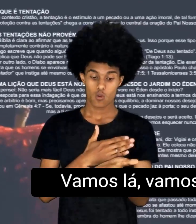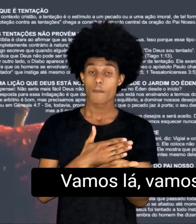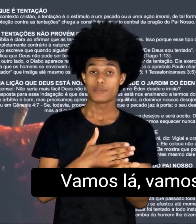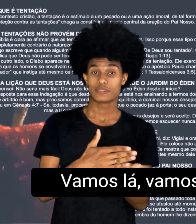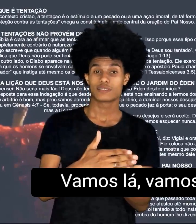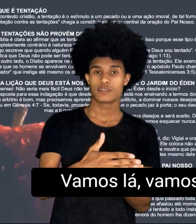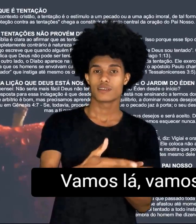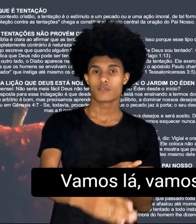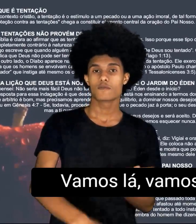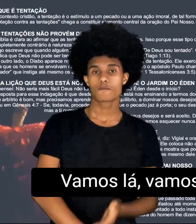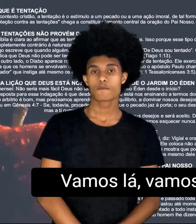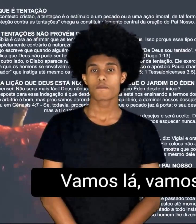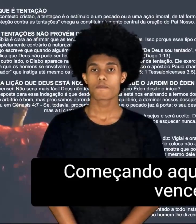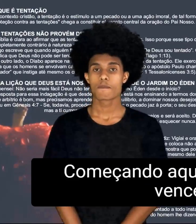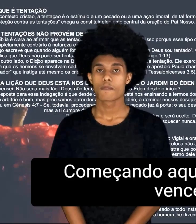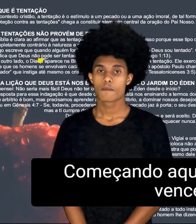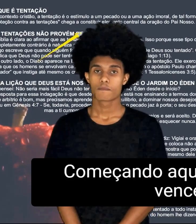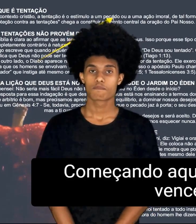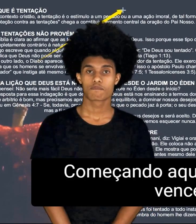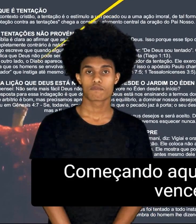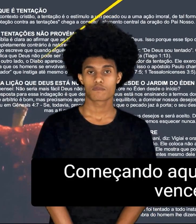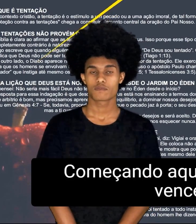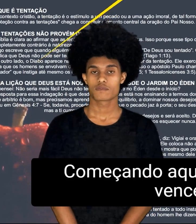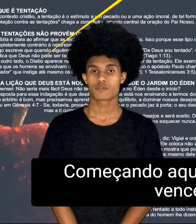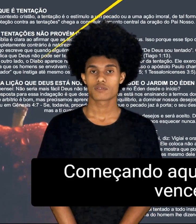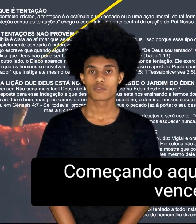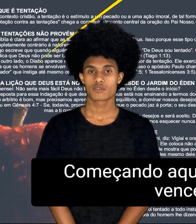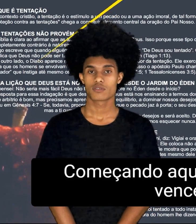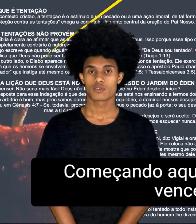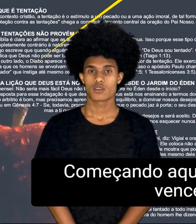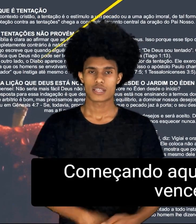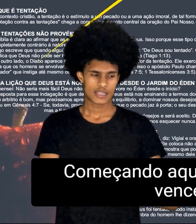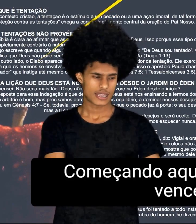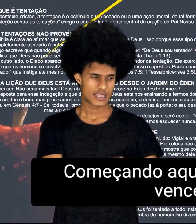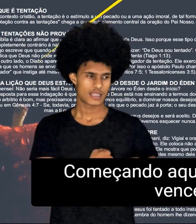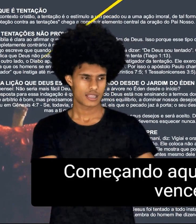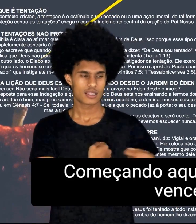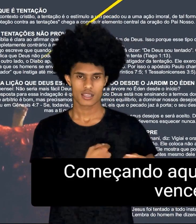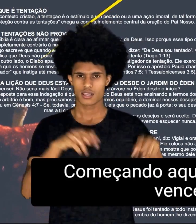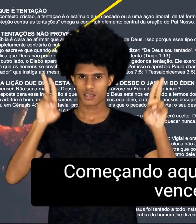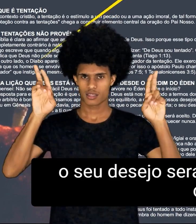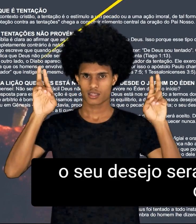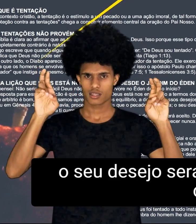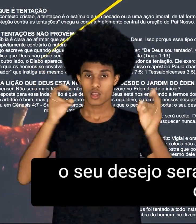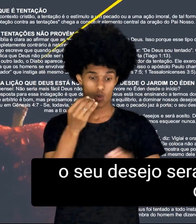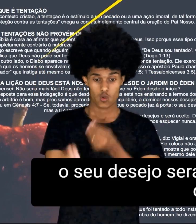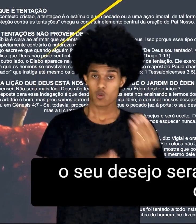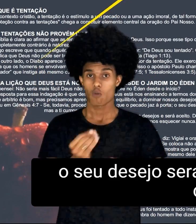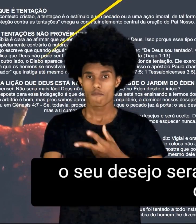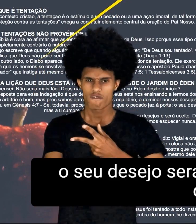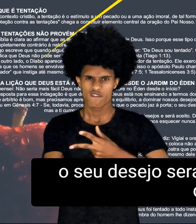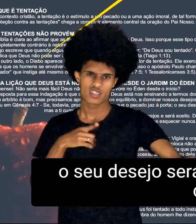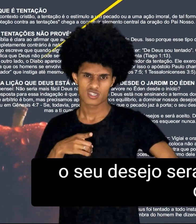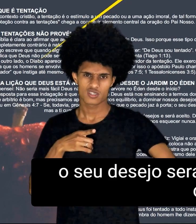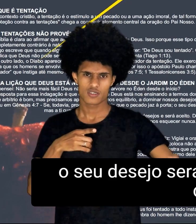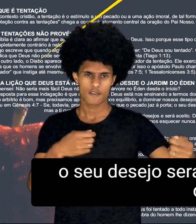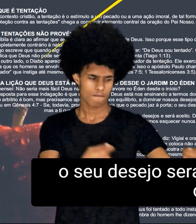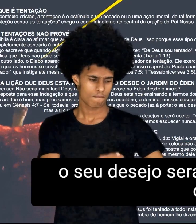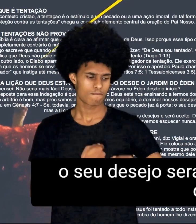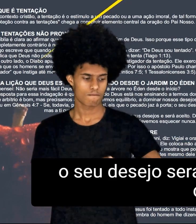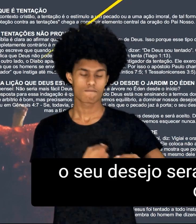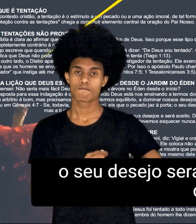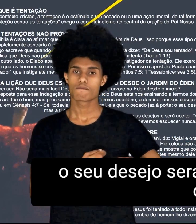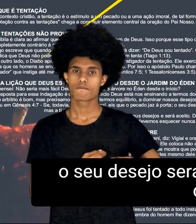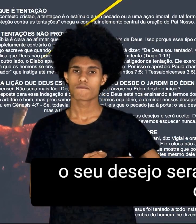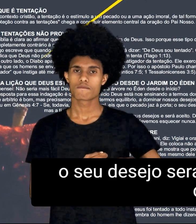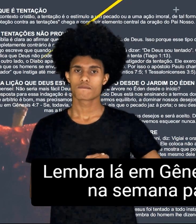Vamos lá? Vamos começar o nosso estudo? Começando aqui em cima, ó, tentação. Como vencer as tentações? O seu desejo será contra ti,